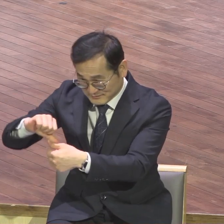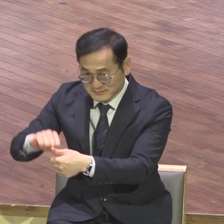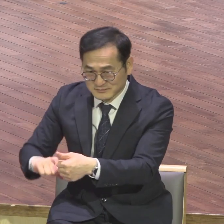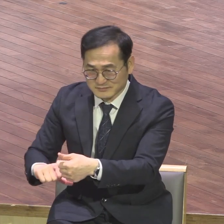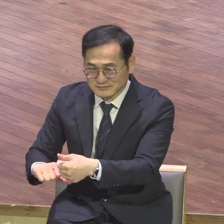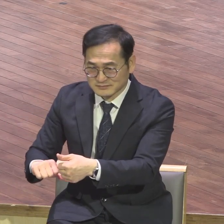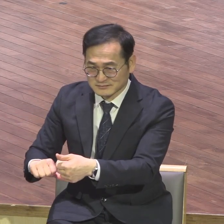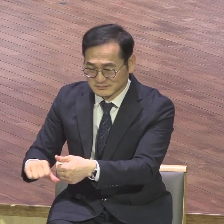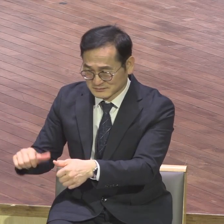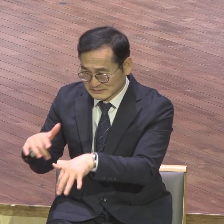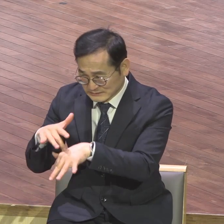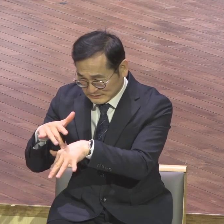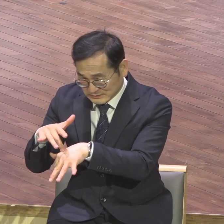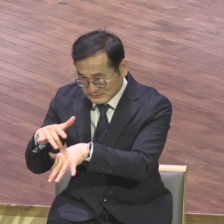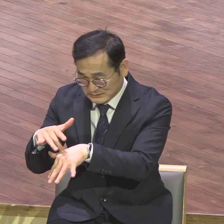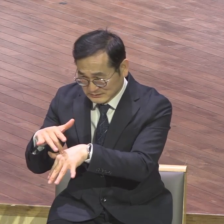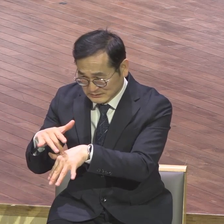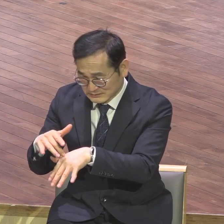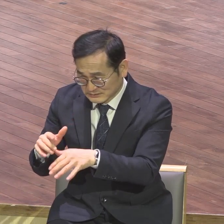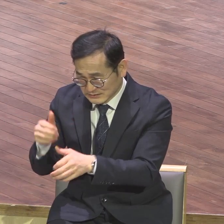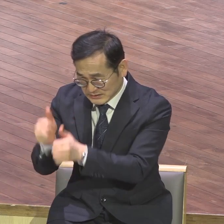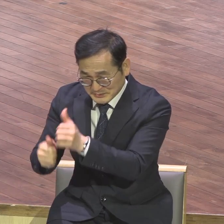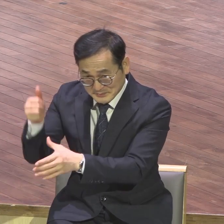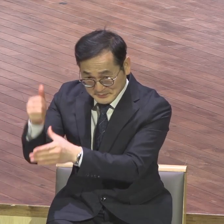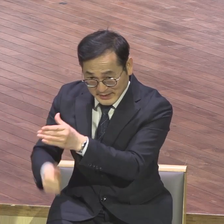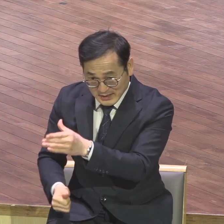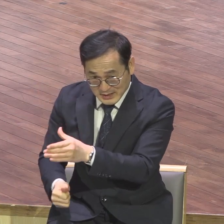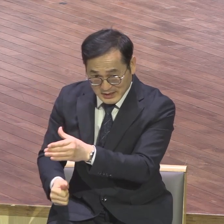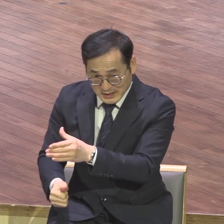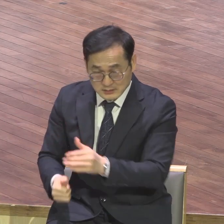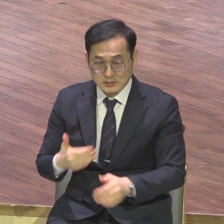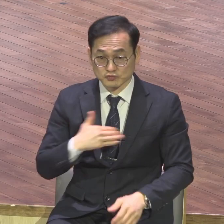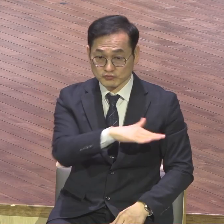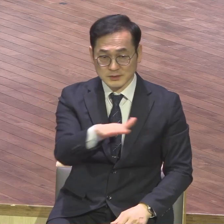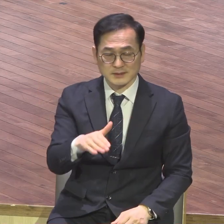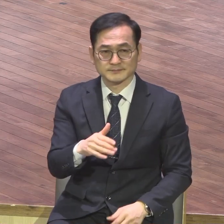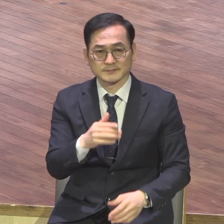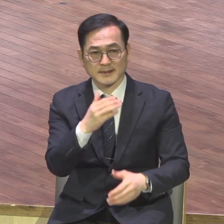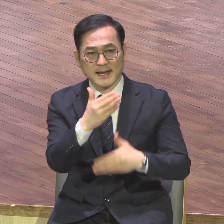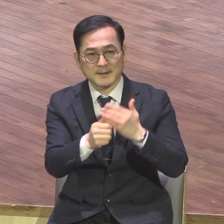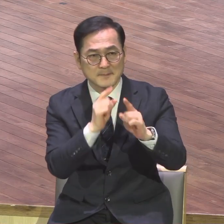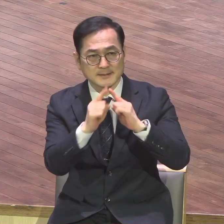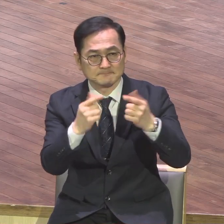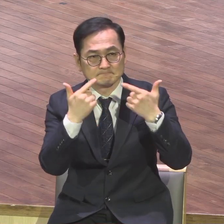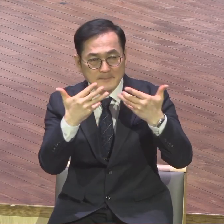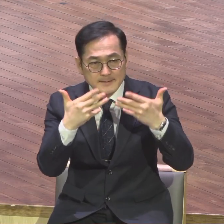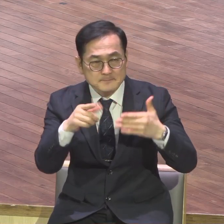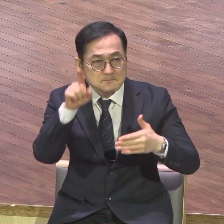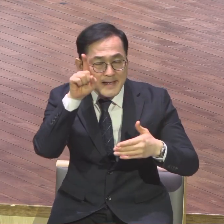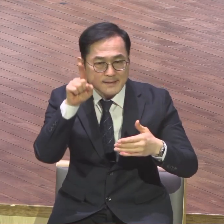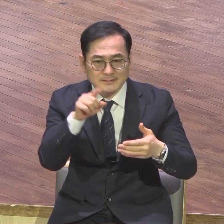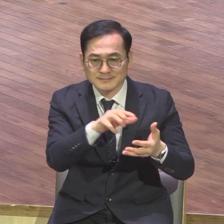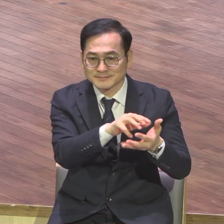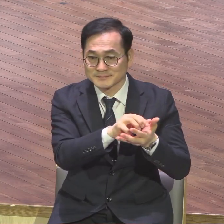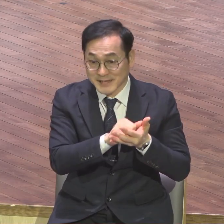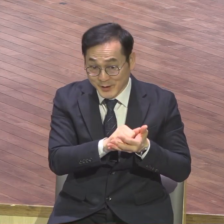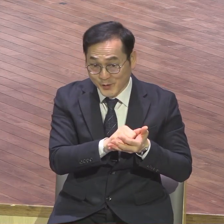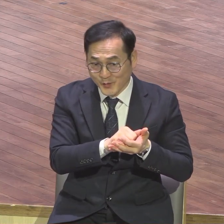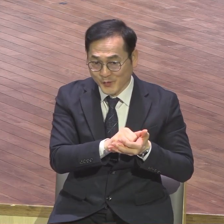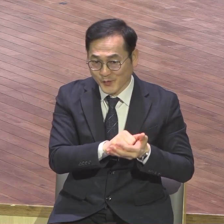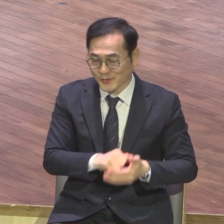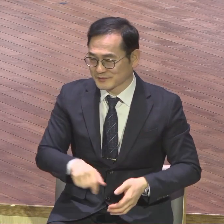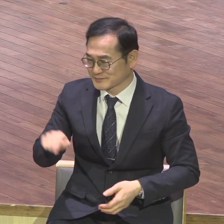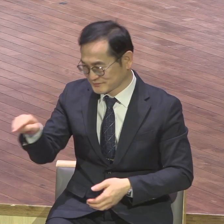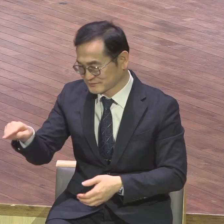얘기예요. 시험 들었으니까 이제는 딱 시험 안 들 거니까 헌금 거두는 시간도 없으니까 하나님 앞에서 하게 되니까 이제